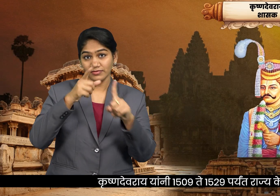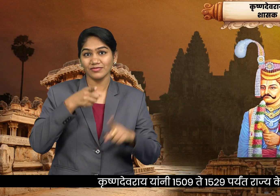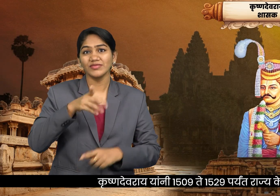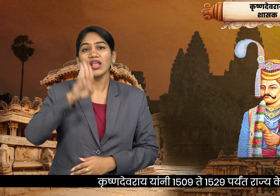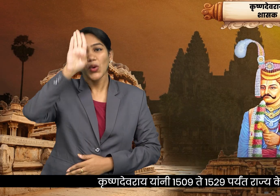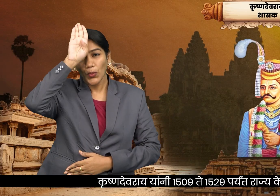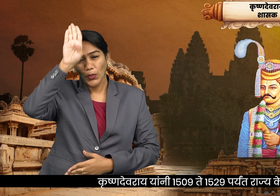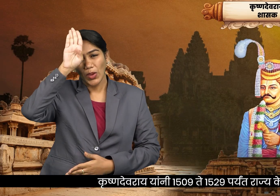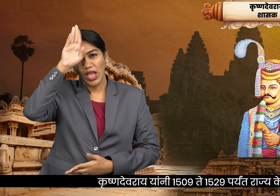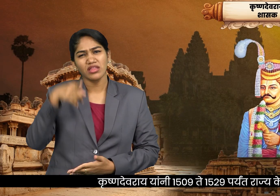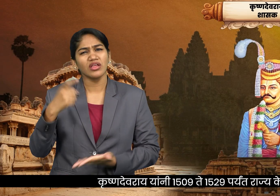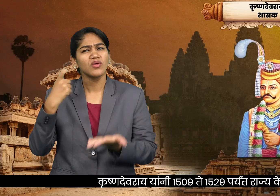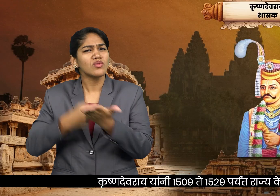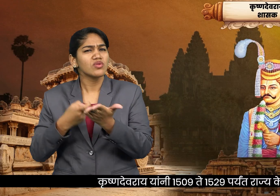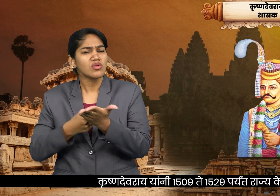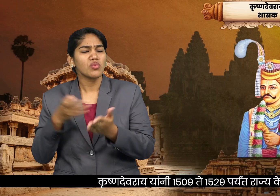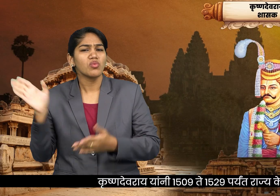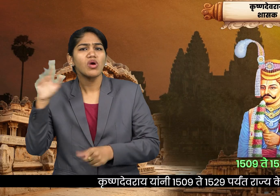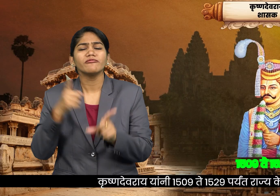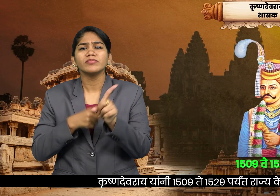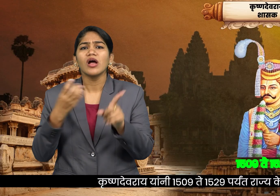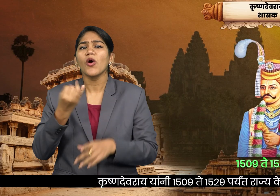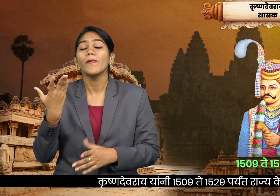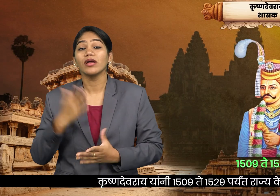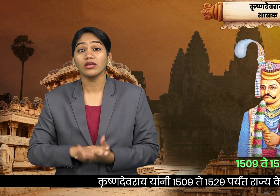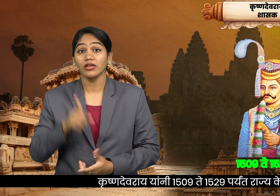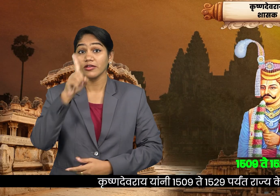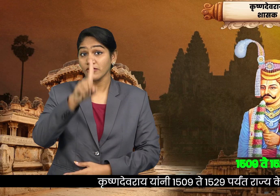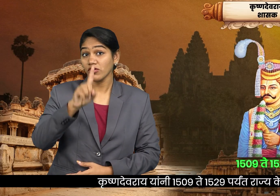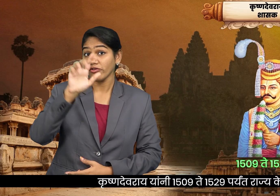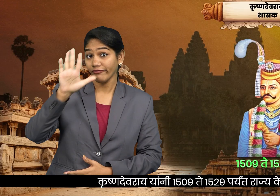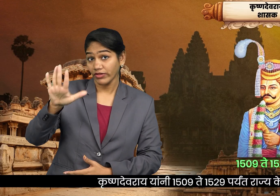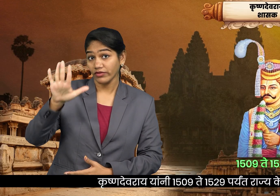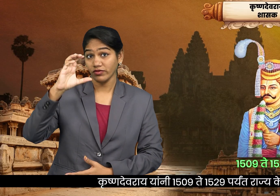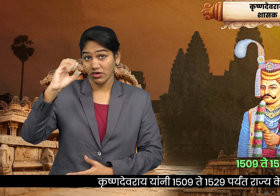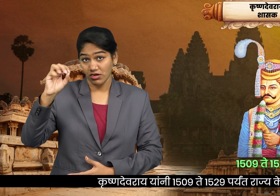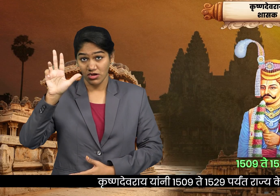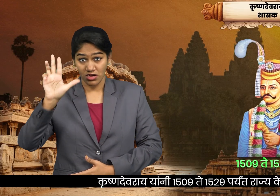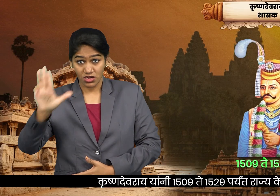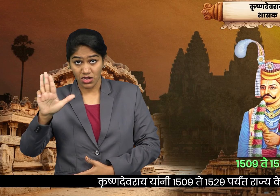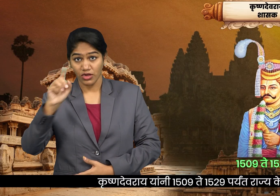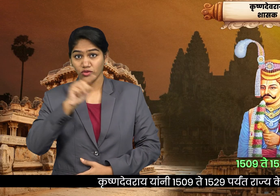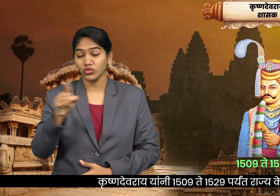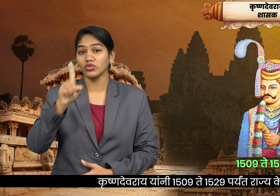कृष्णदेवराय यांनी 1509 ते 1529 पर्यंत